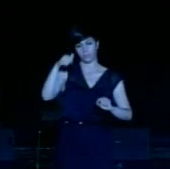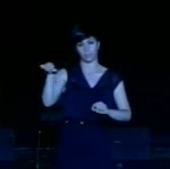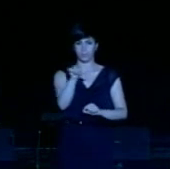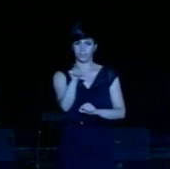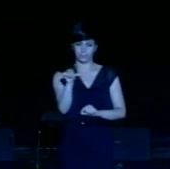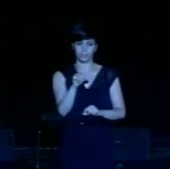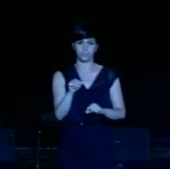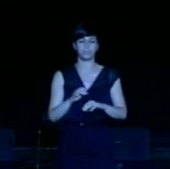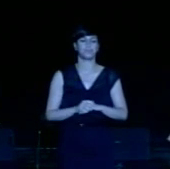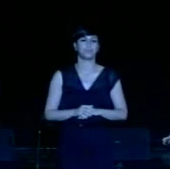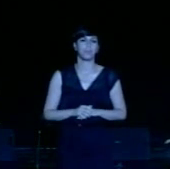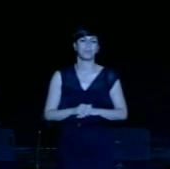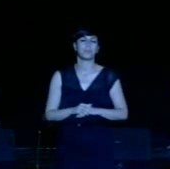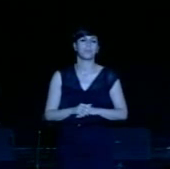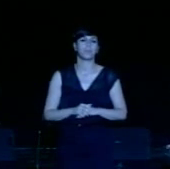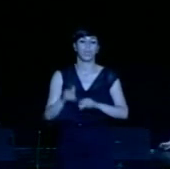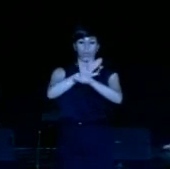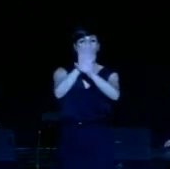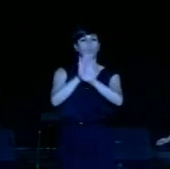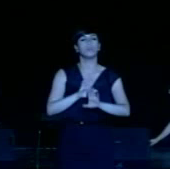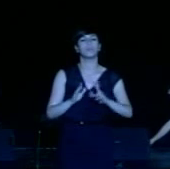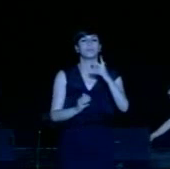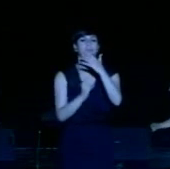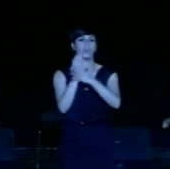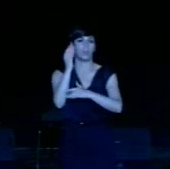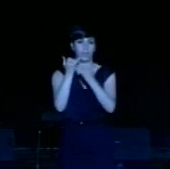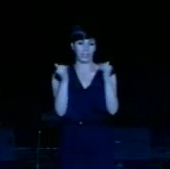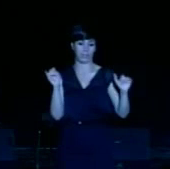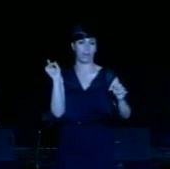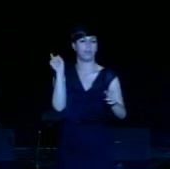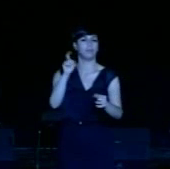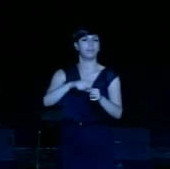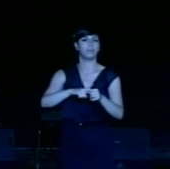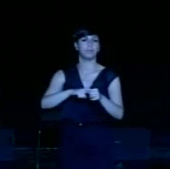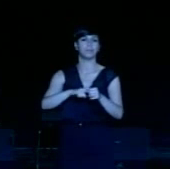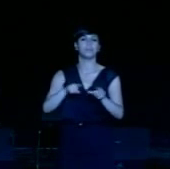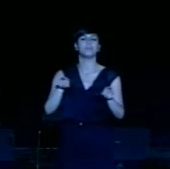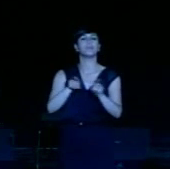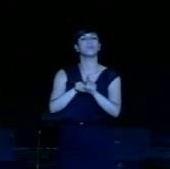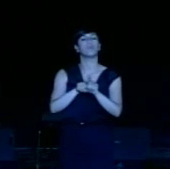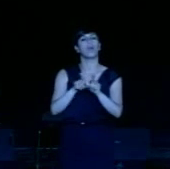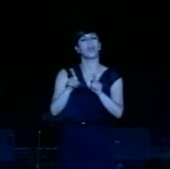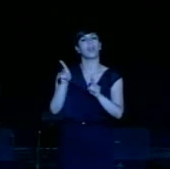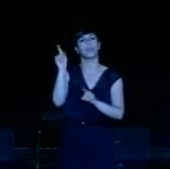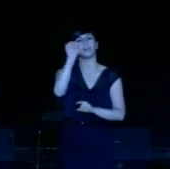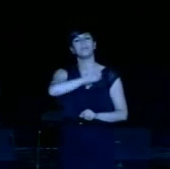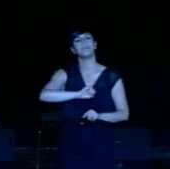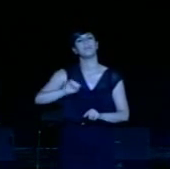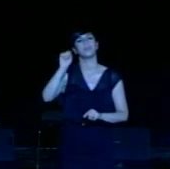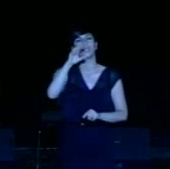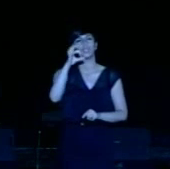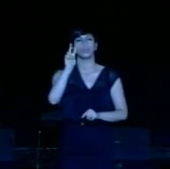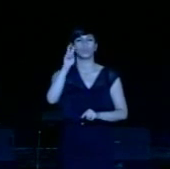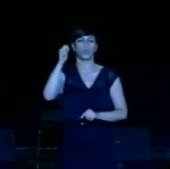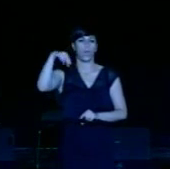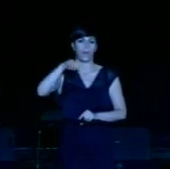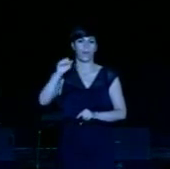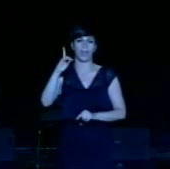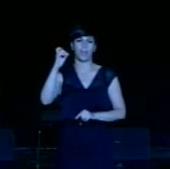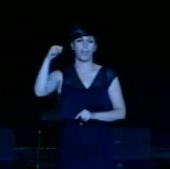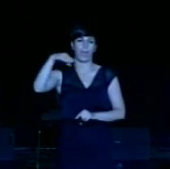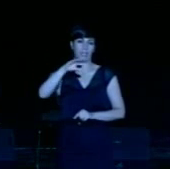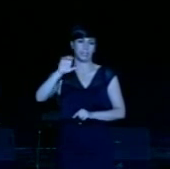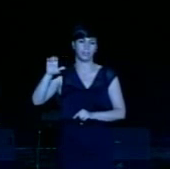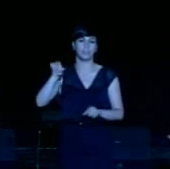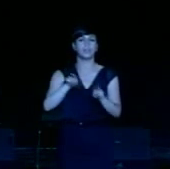país. En este su último día de participación en el festival, nos van a interpretar Tswana Dance.